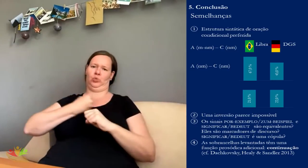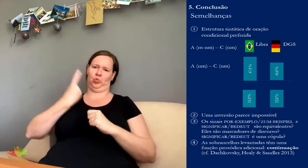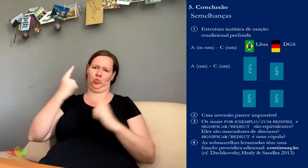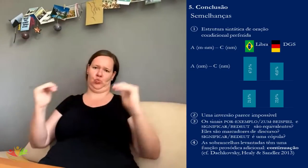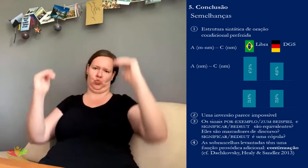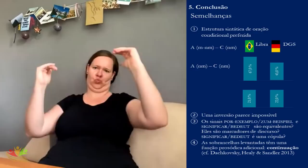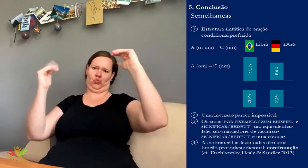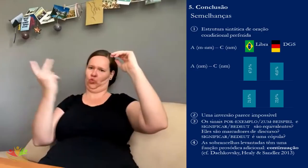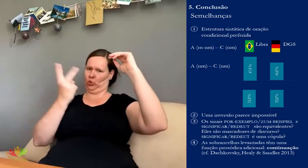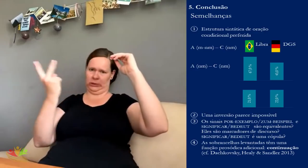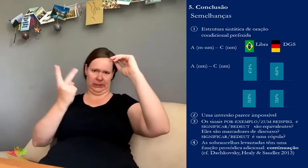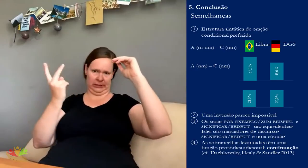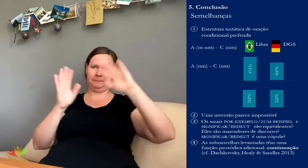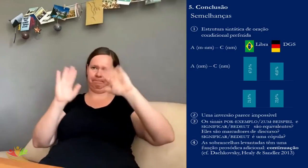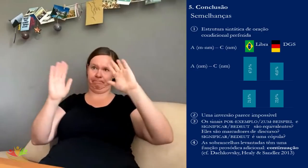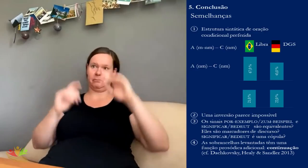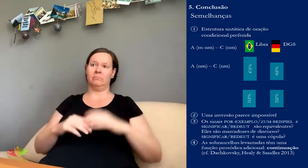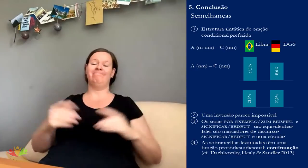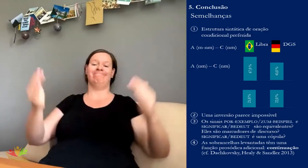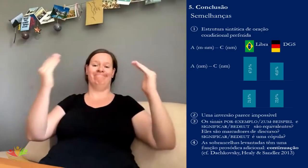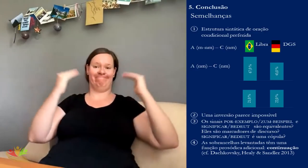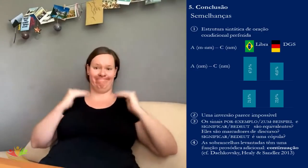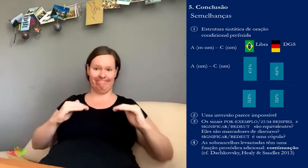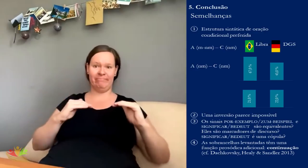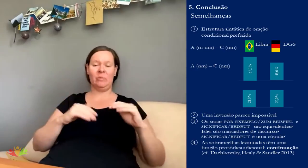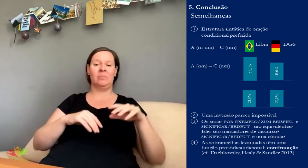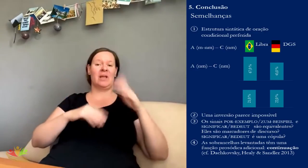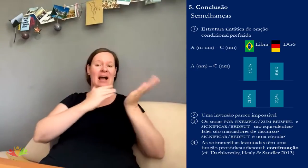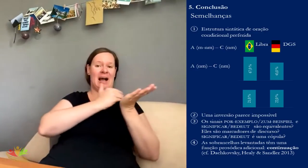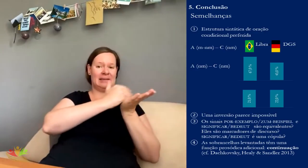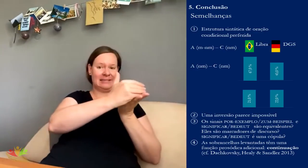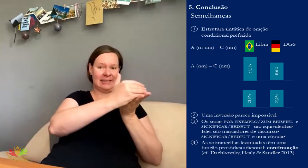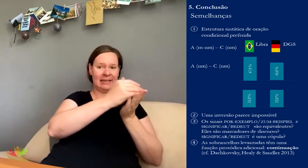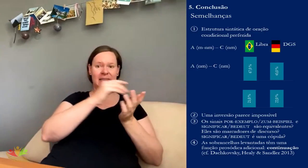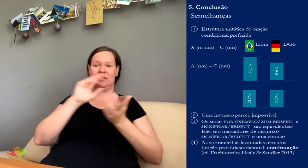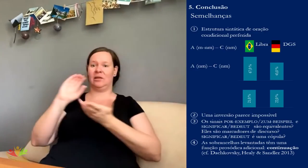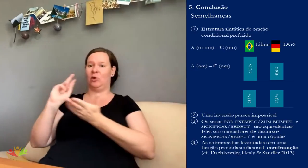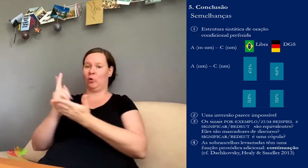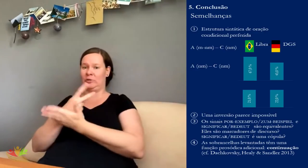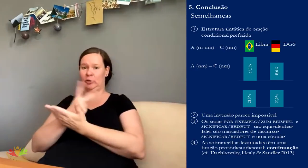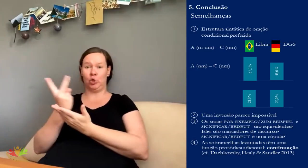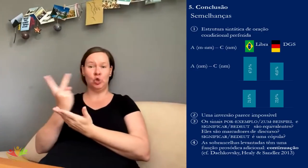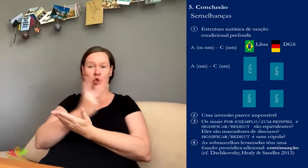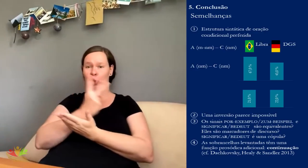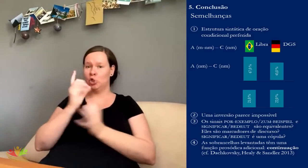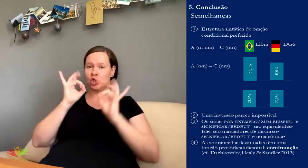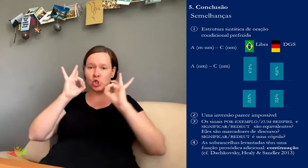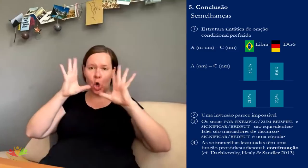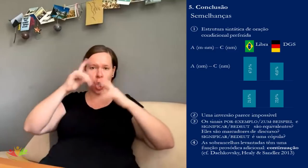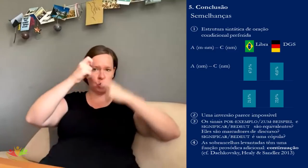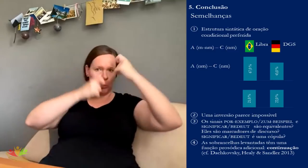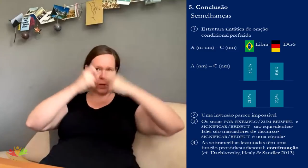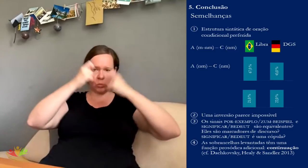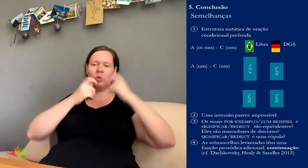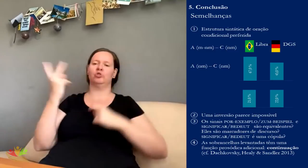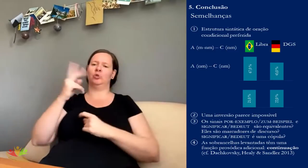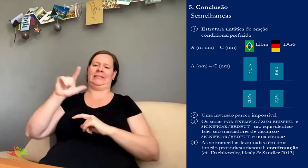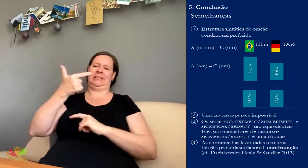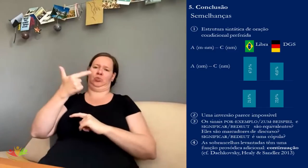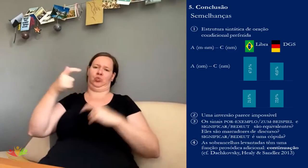a Libras prefere o tipo A, onde a marca não manual ocorre com o sinal